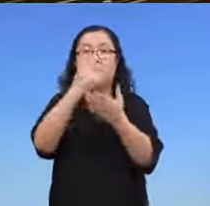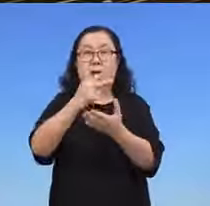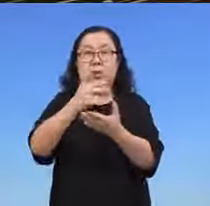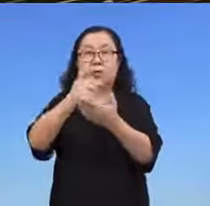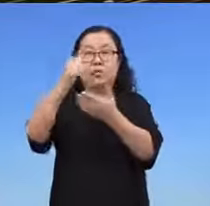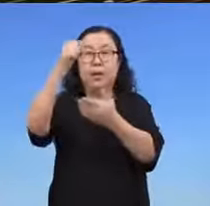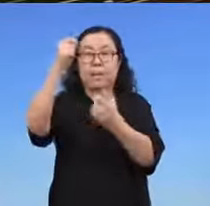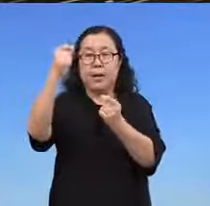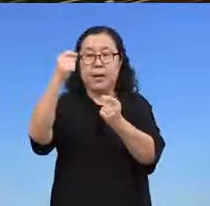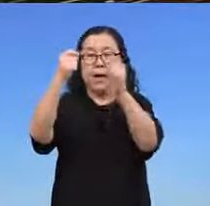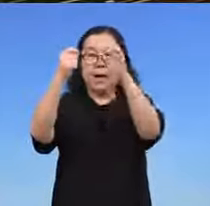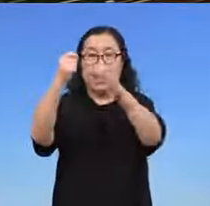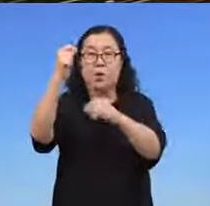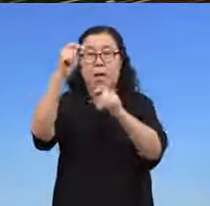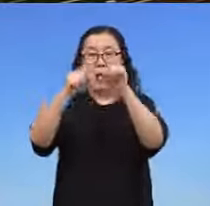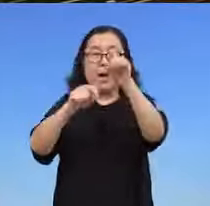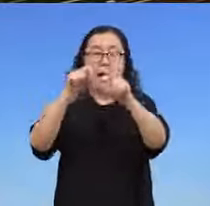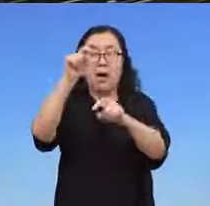주 앞에 나와